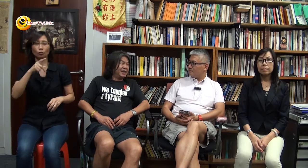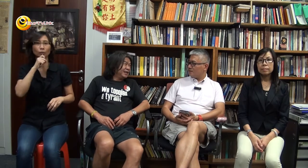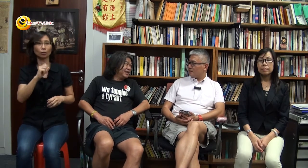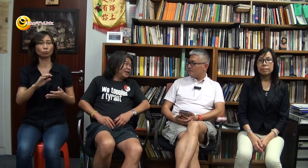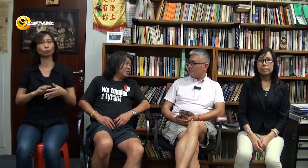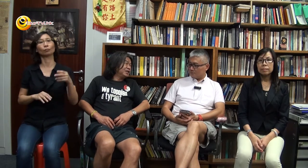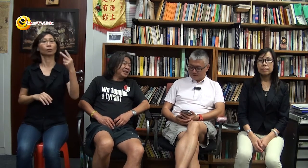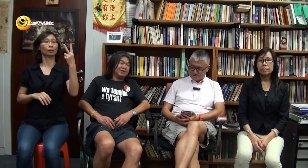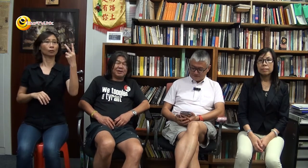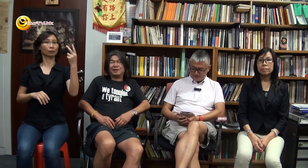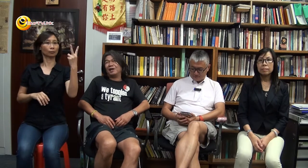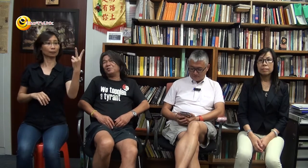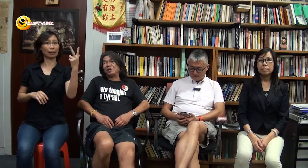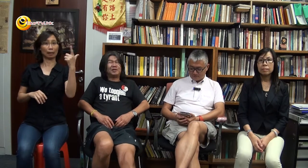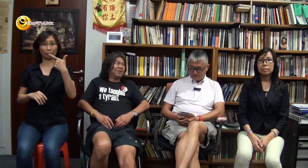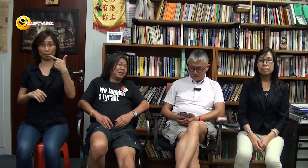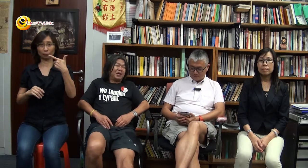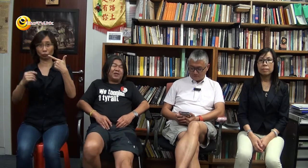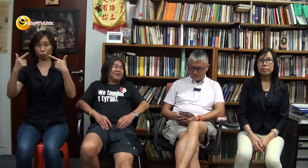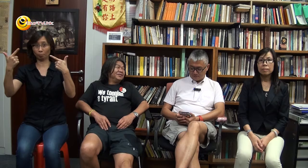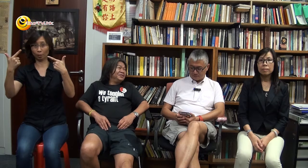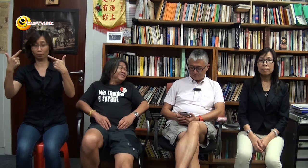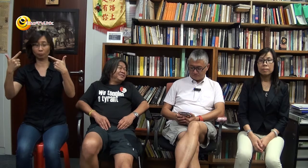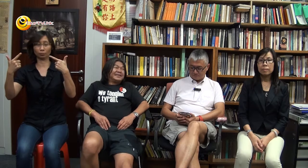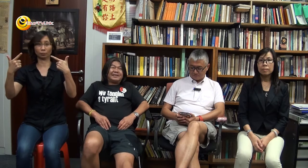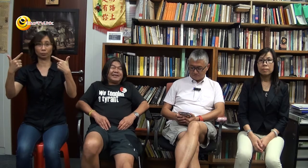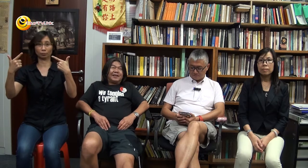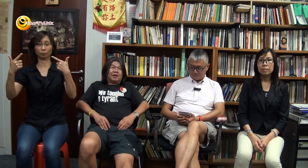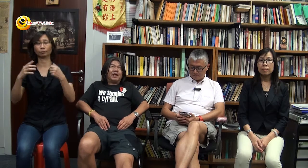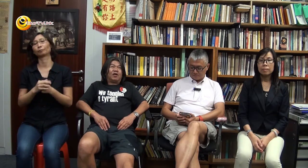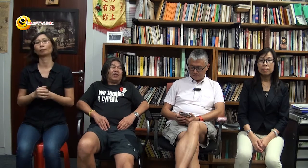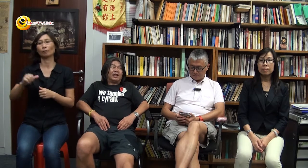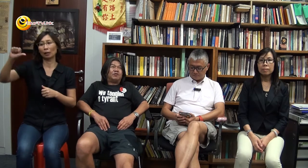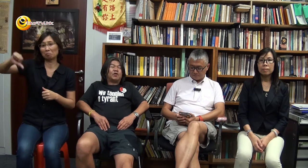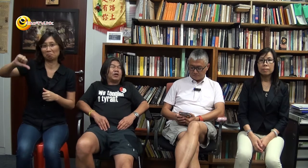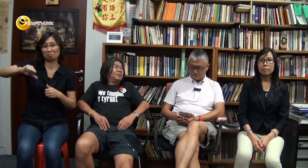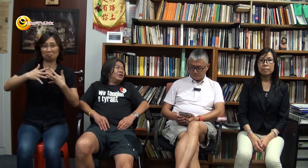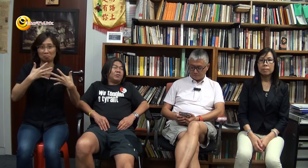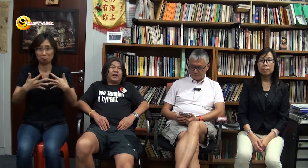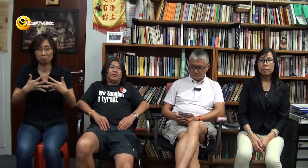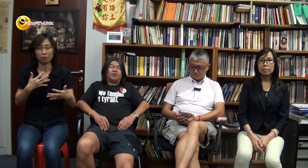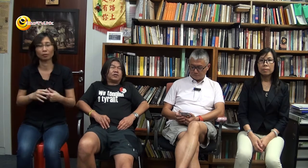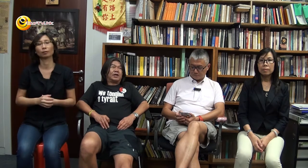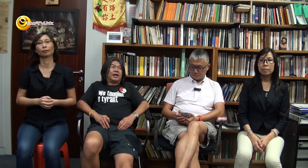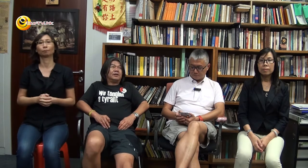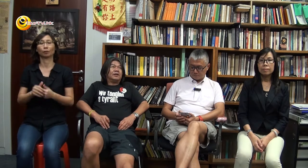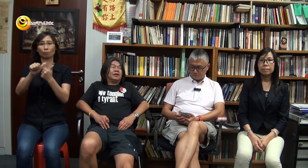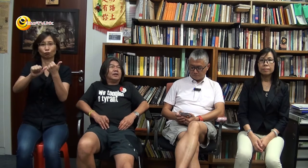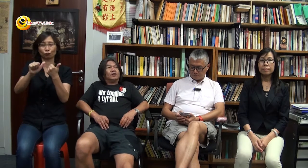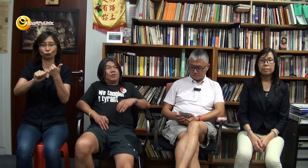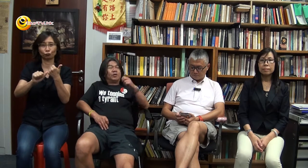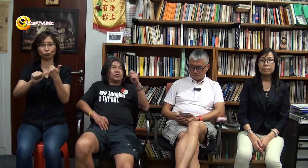28對8嘅甩碌事件，即係大佬乜都有，乜都有份。咁呢一個嗱，副局長係咩做咩嘅咧？副局長咧